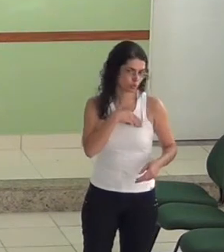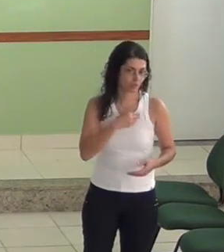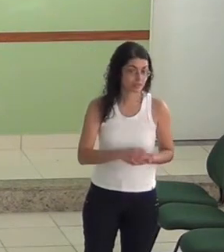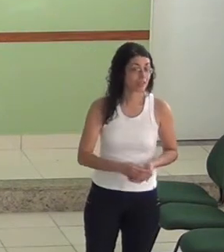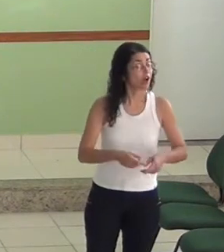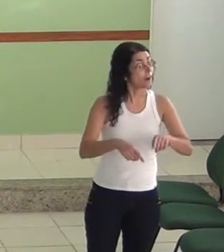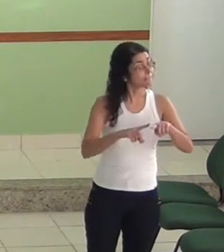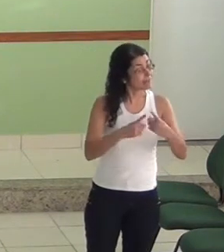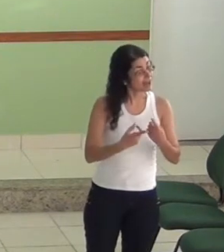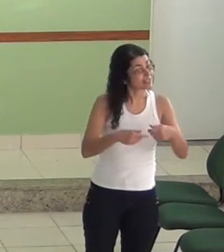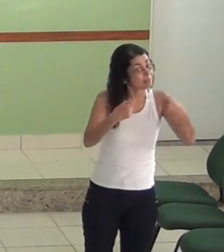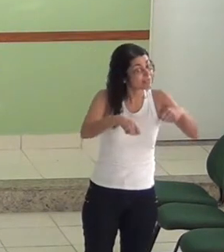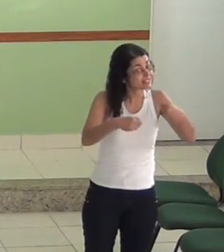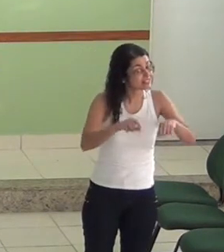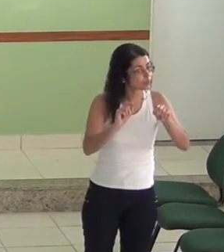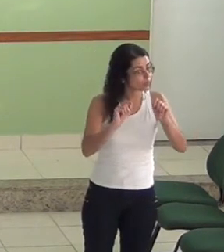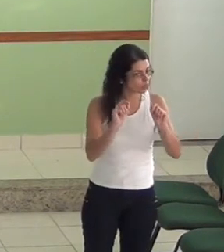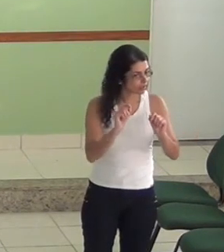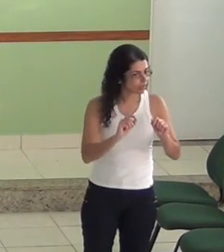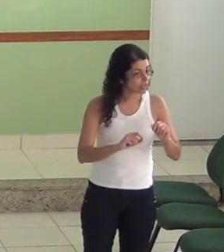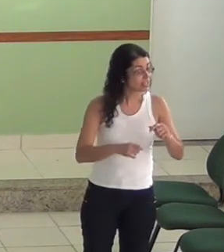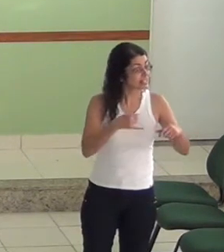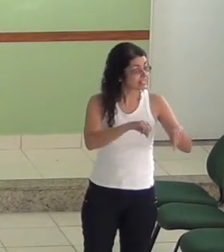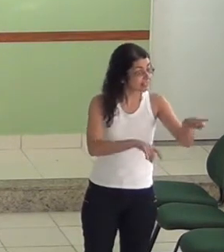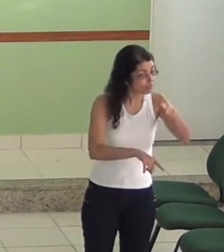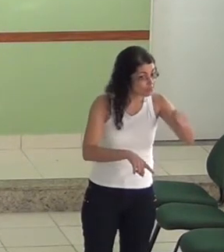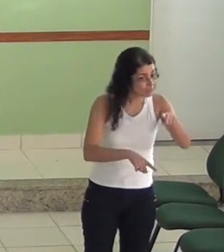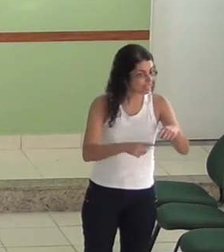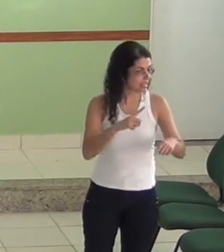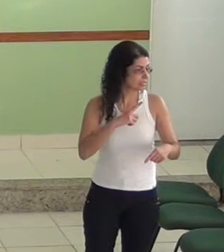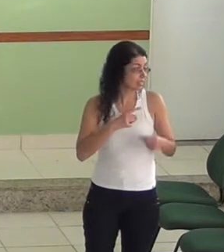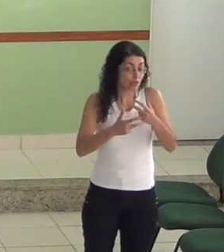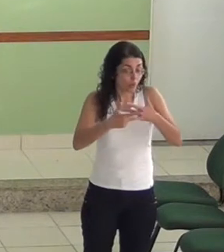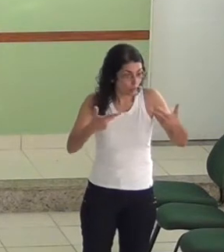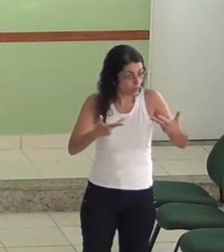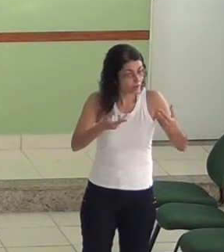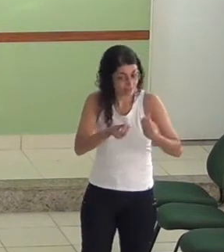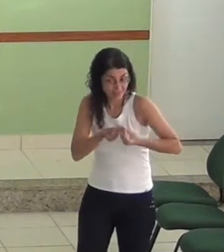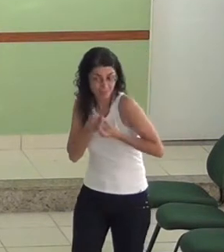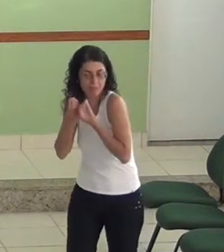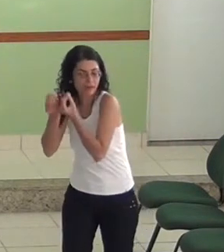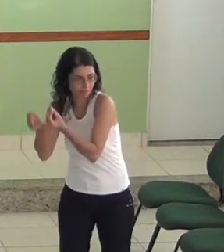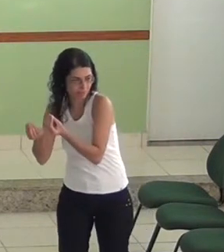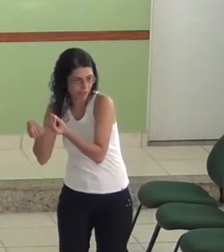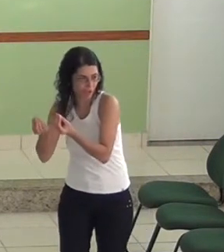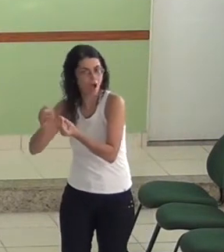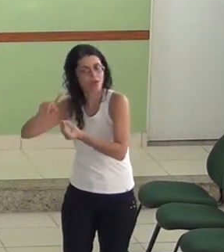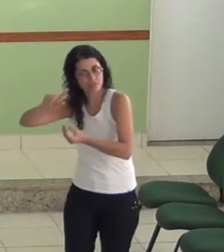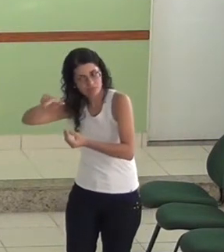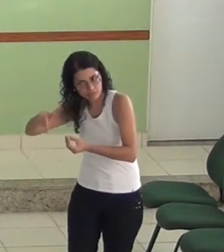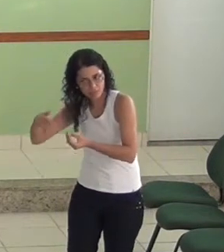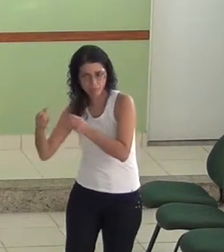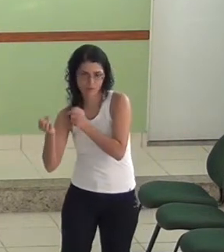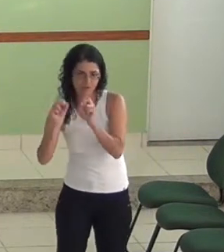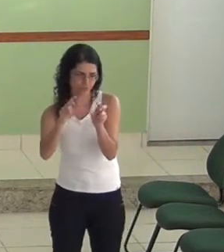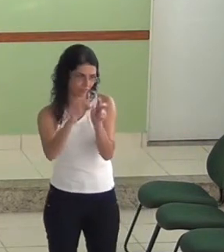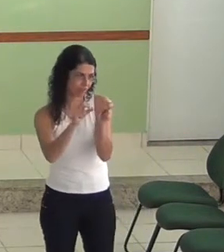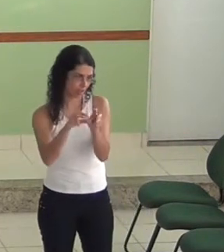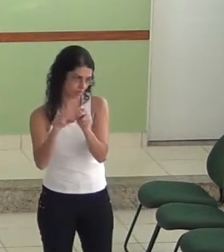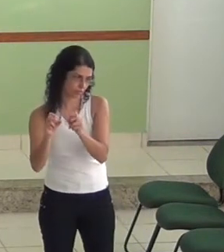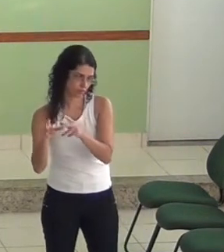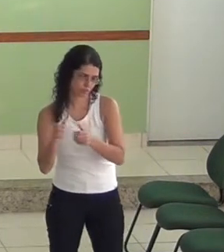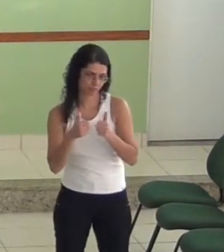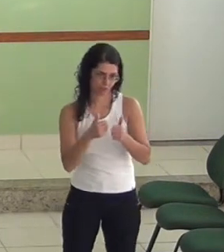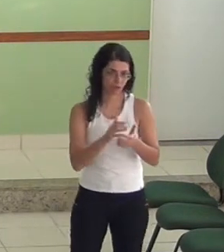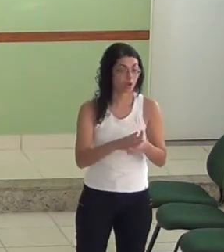de doações. Então, os irmãos que puderem doar, nós agradecemos. A nossa barraca missionária começa no mês que